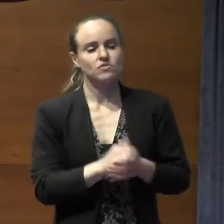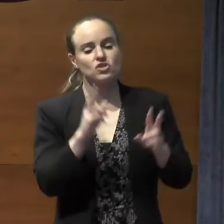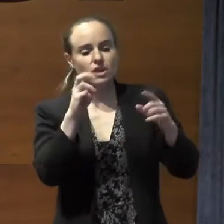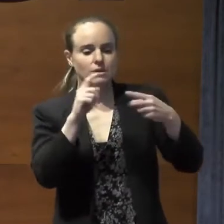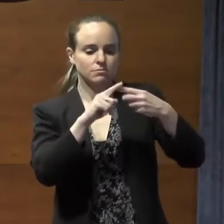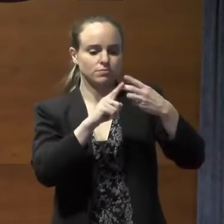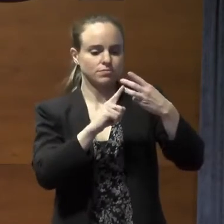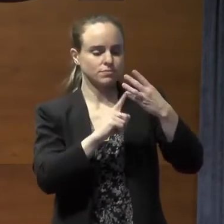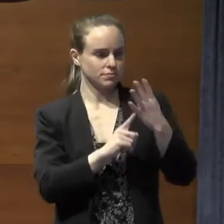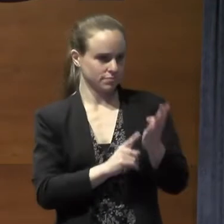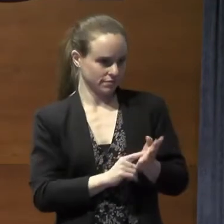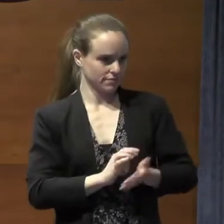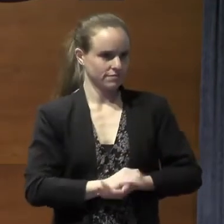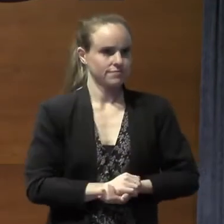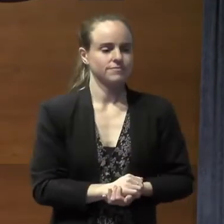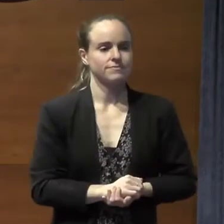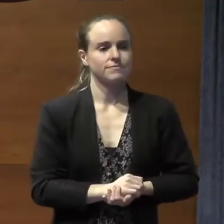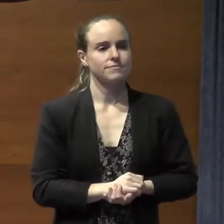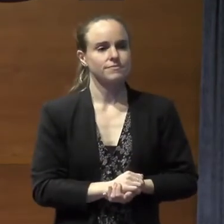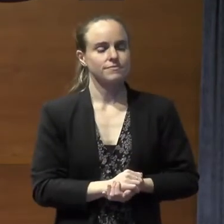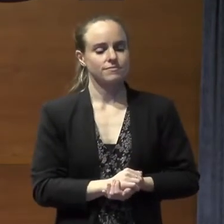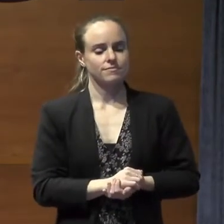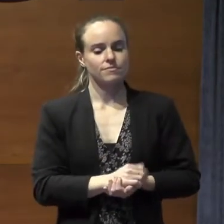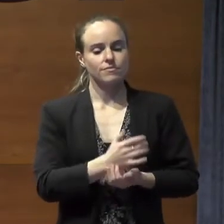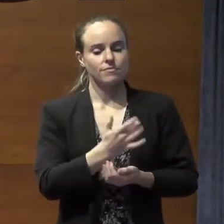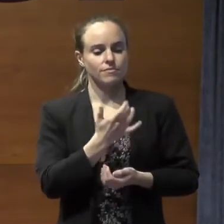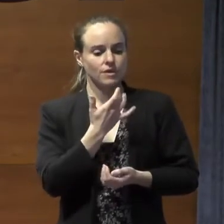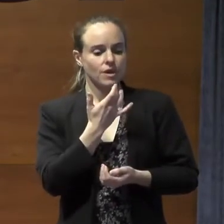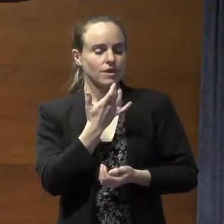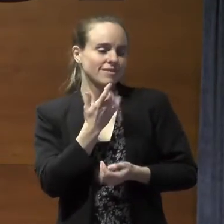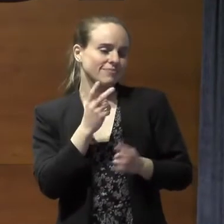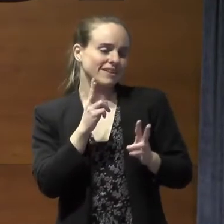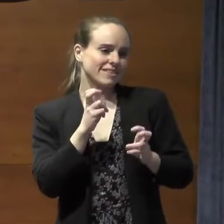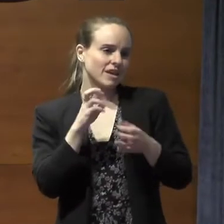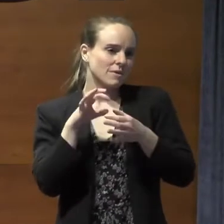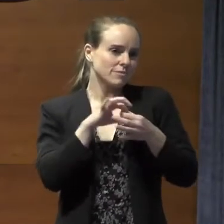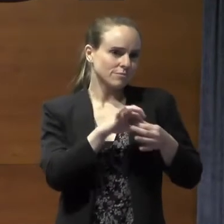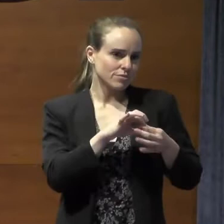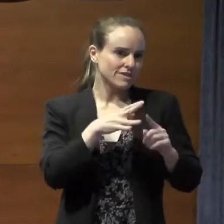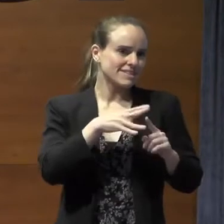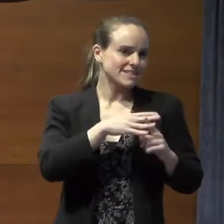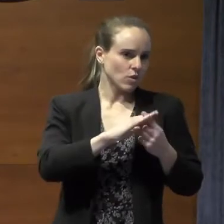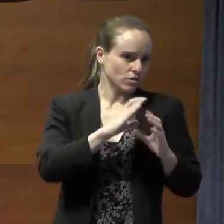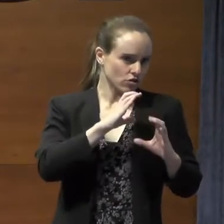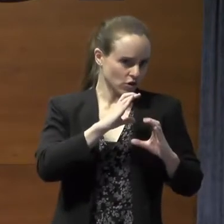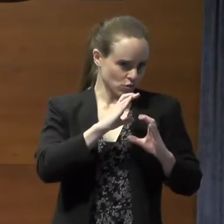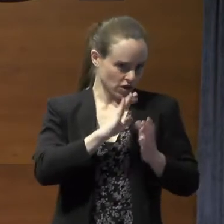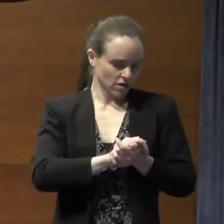signos sobre una serie de circunstancias asociadas al intercambio